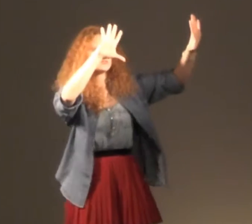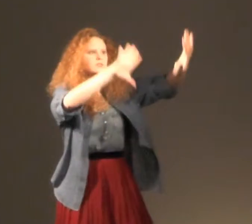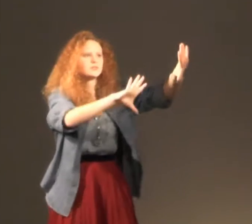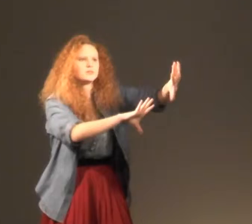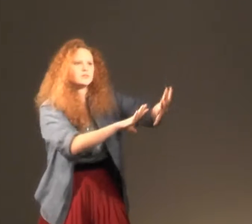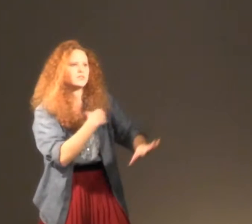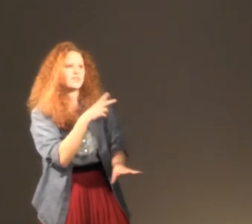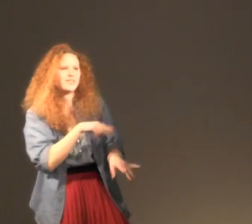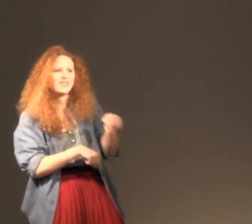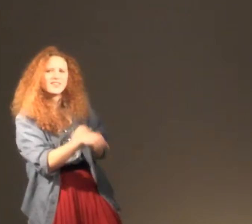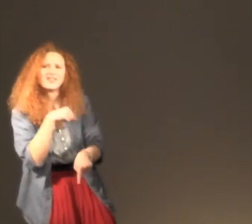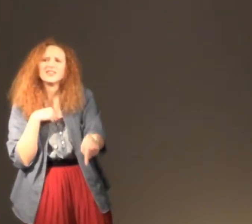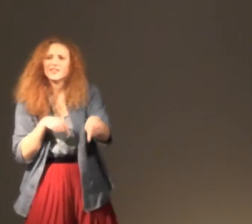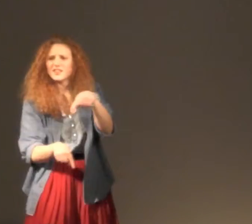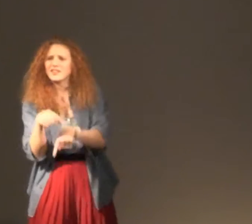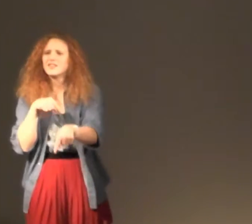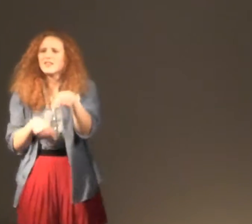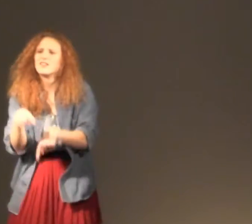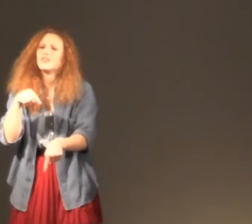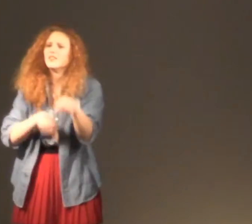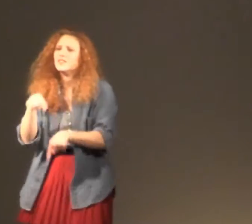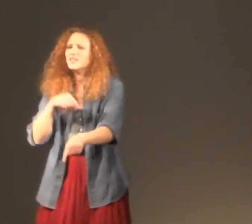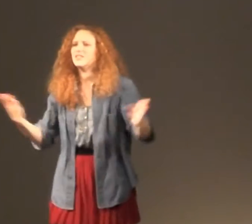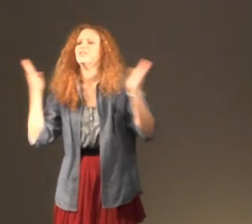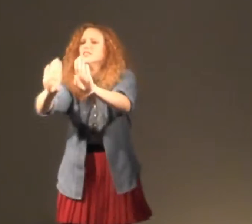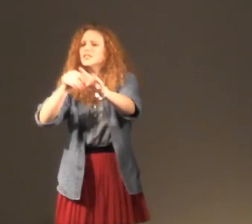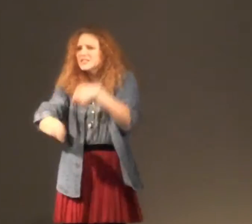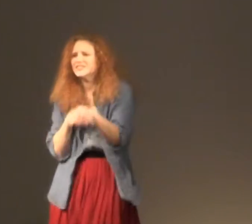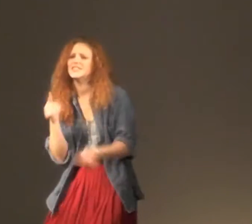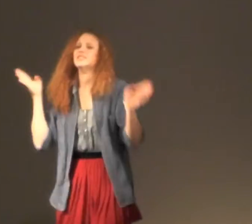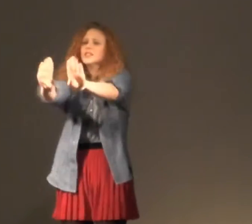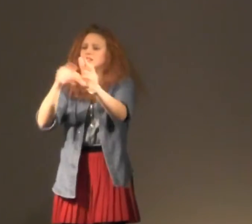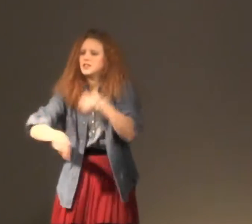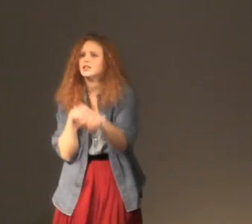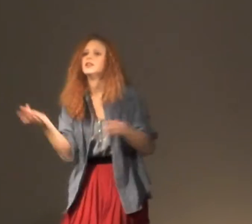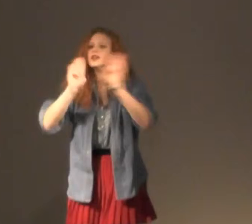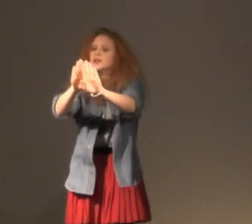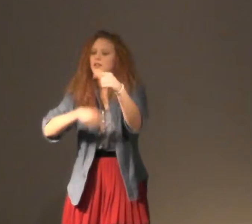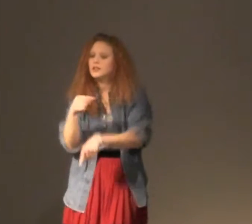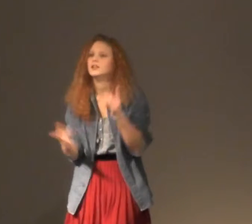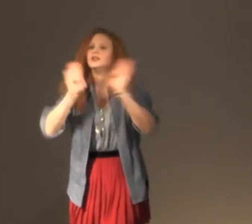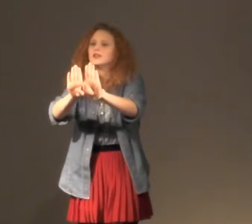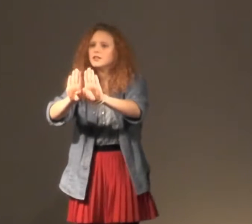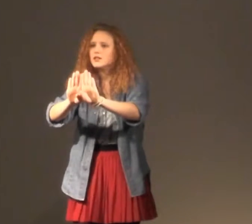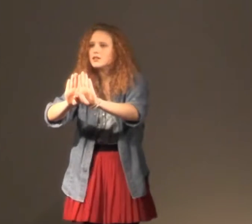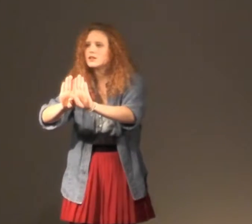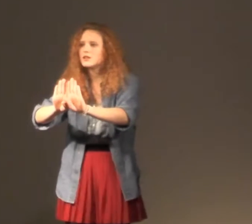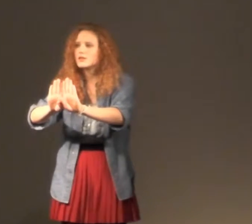aber ich merke sobald ich da raus gehen wird alles wieder spaß für die gesichter werden wieder weiß dieser kontrast ich hoffe wirklich möchte